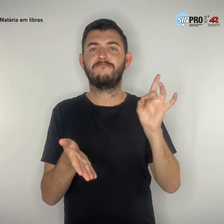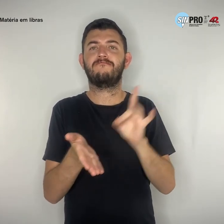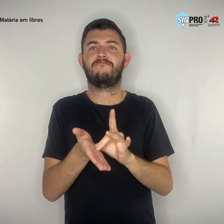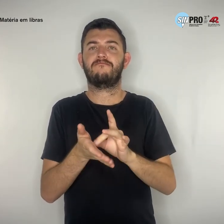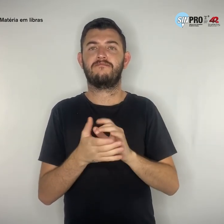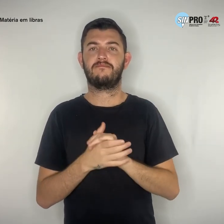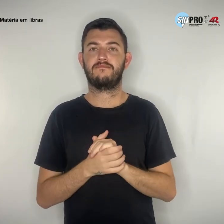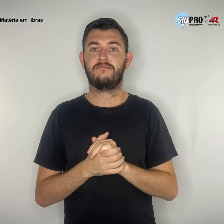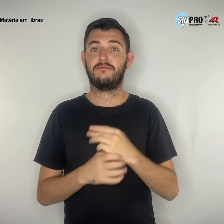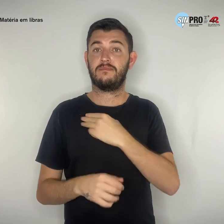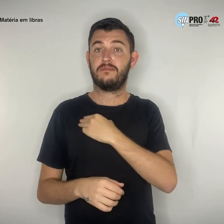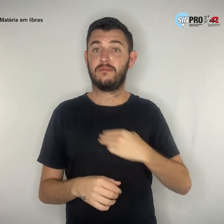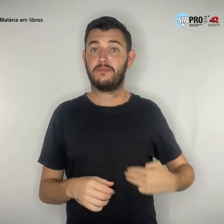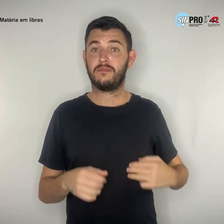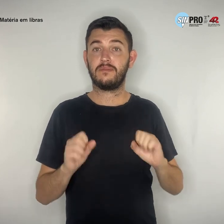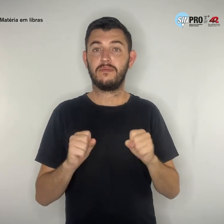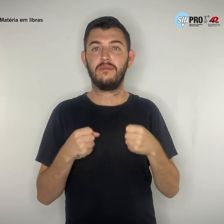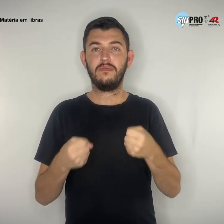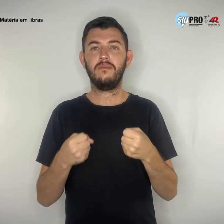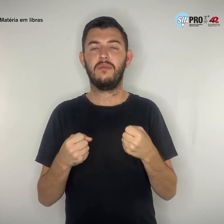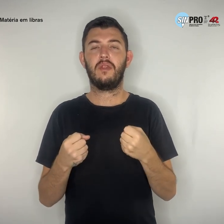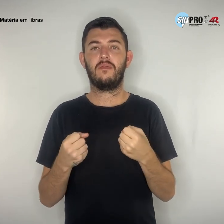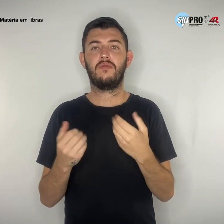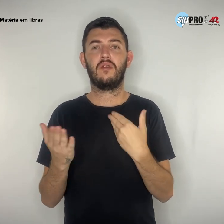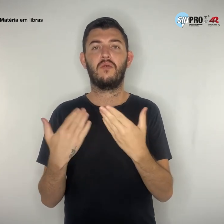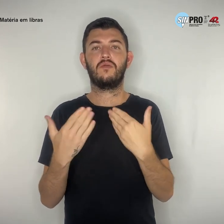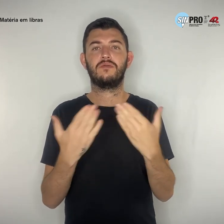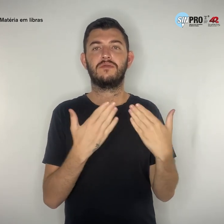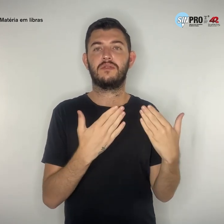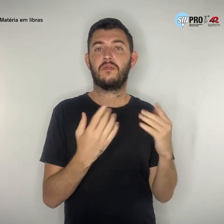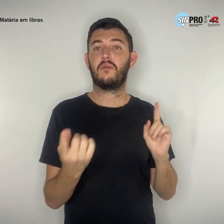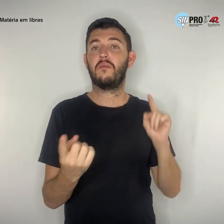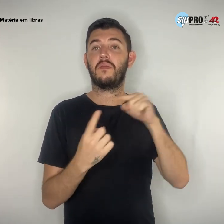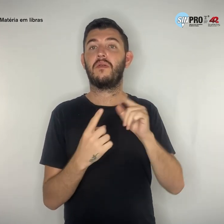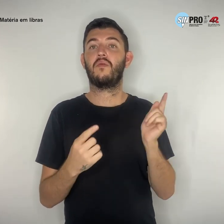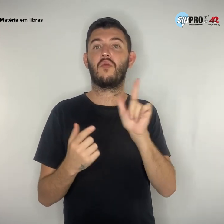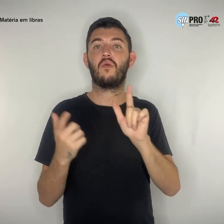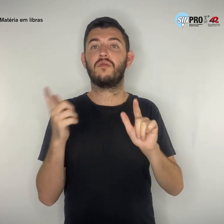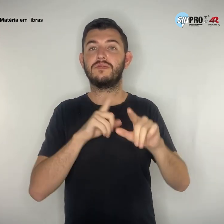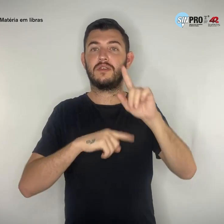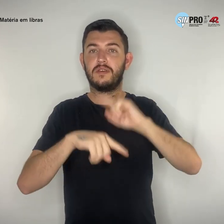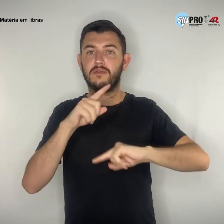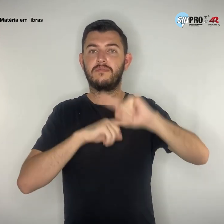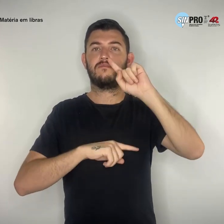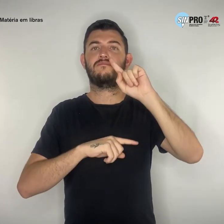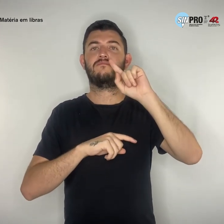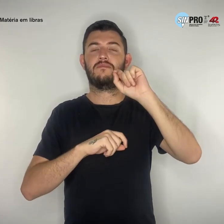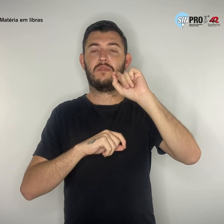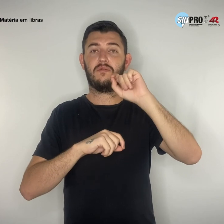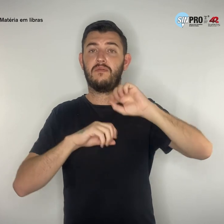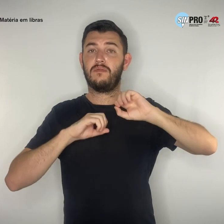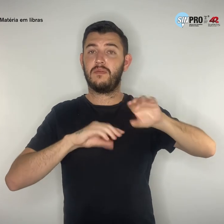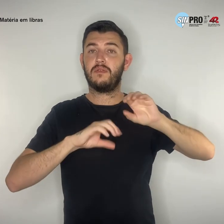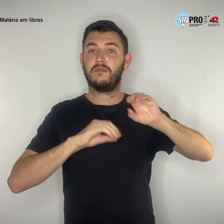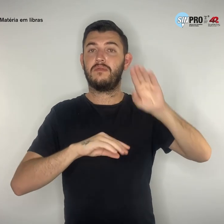defendeu o diálogo para se alcançar os objetivos de crescimento da educação brasileira.